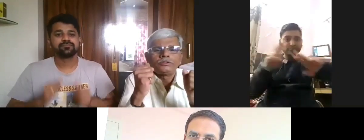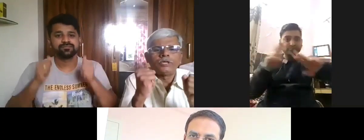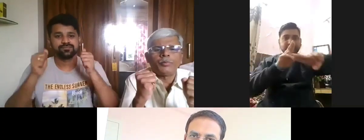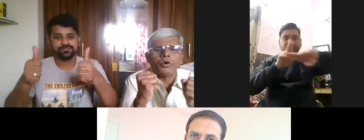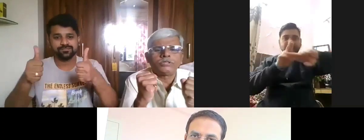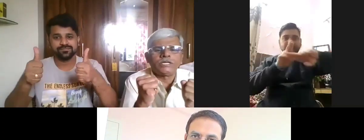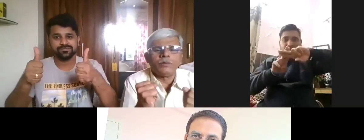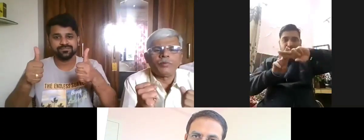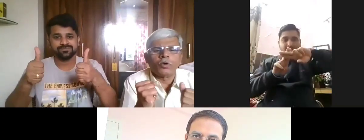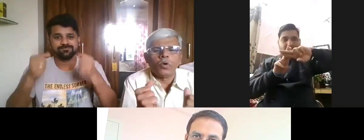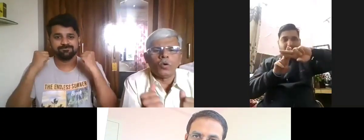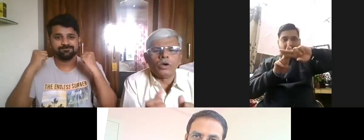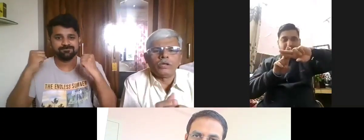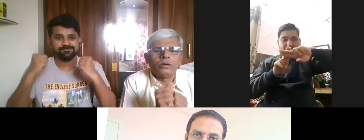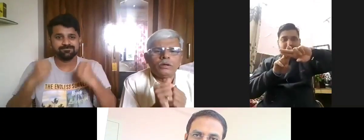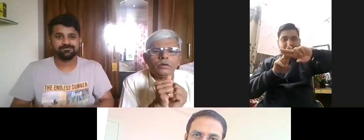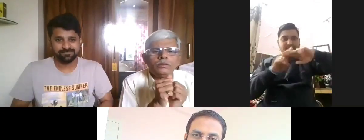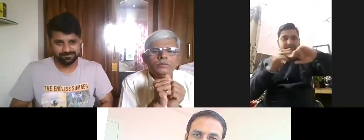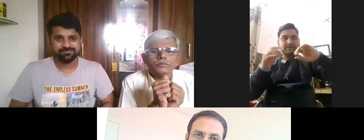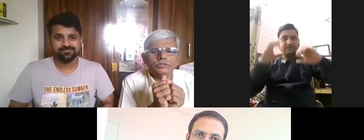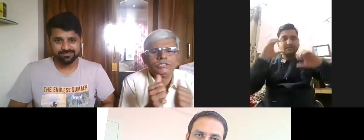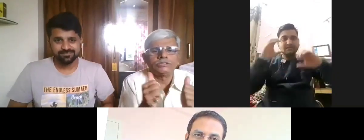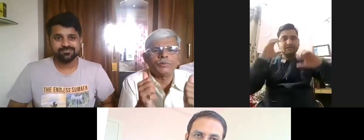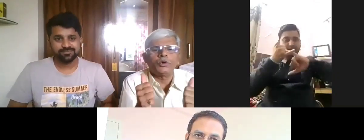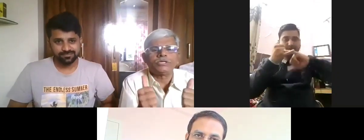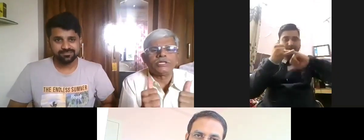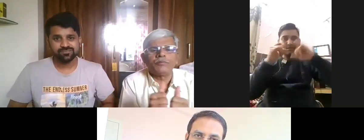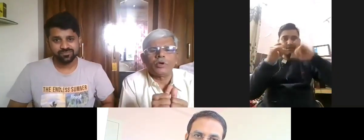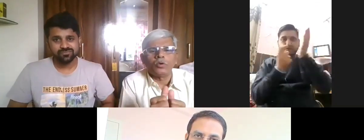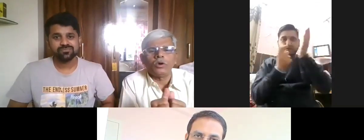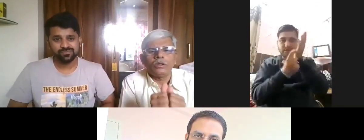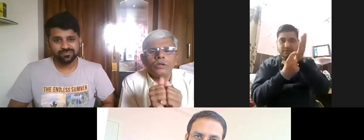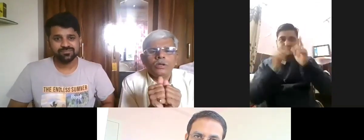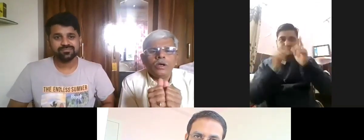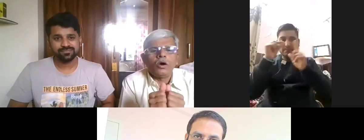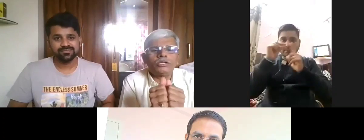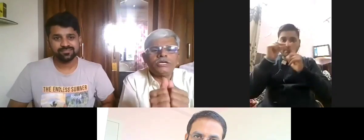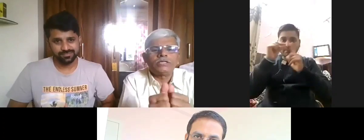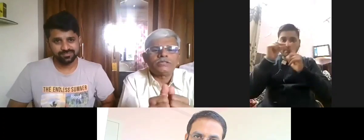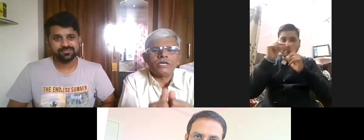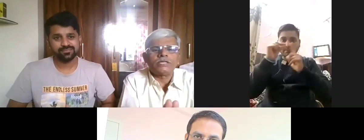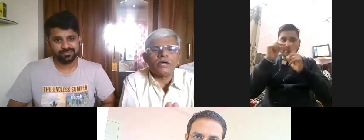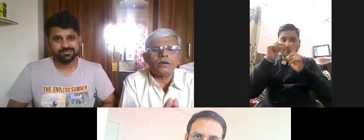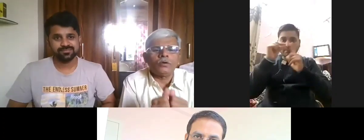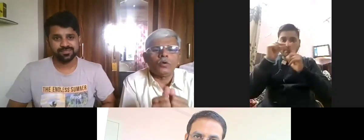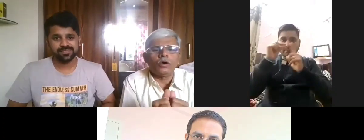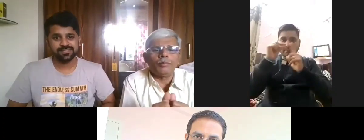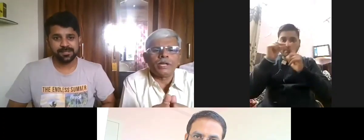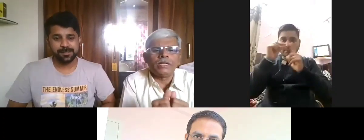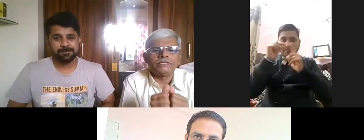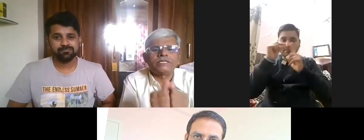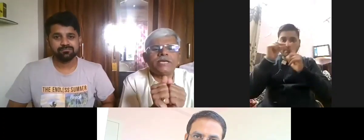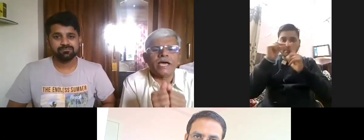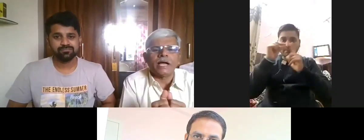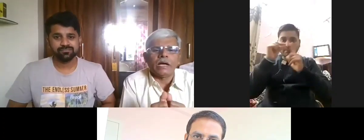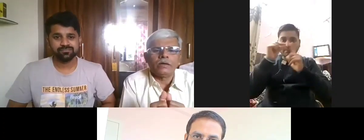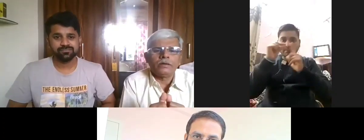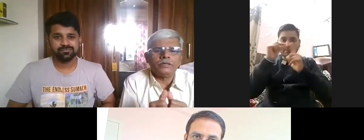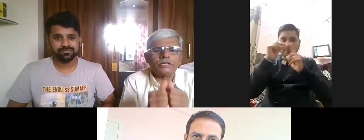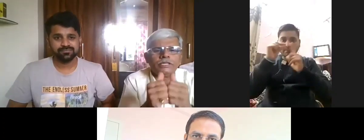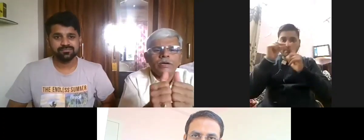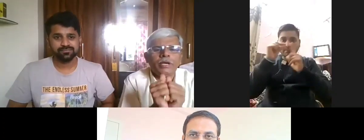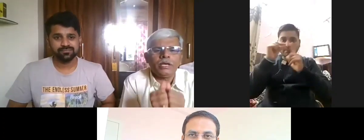गोल्ड, सपोर्ट चेतन फॉर गोल्ड जी, सपोर्ट चेतन फॉर गोल्ड, और चेतन गोल्ड मेडल जीत के